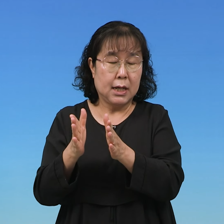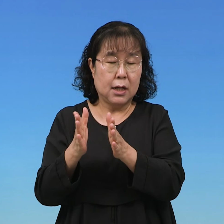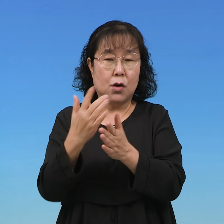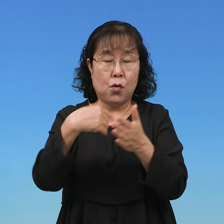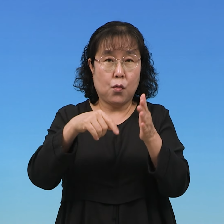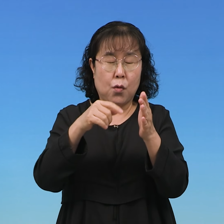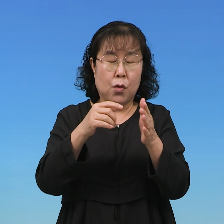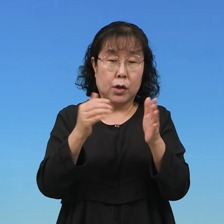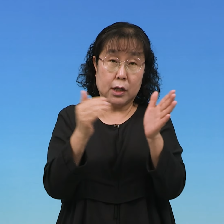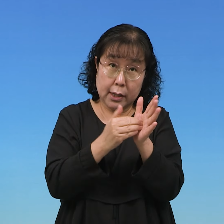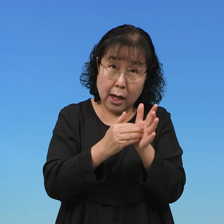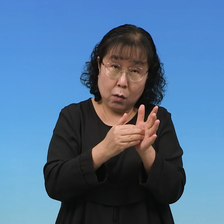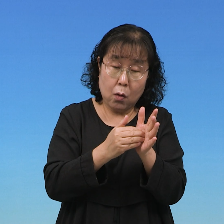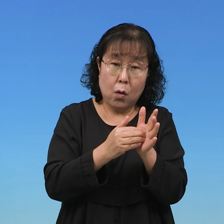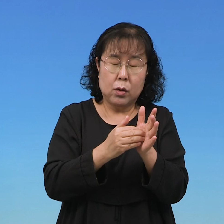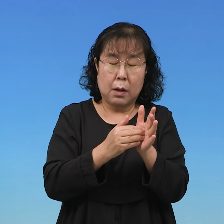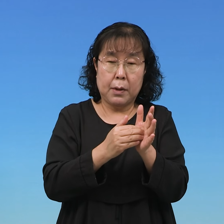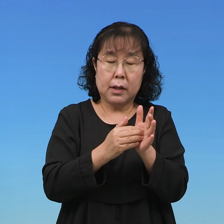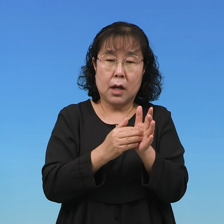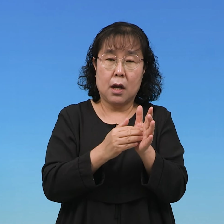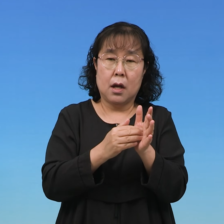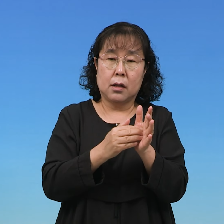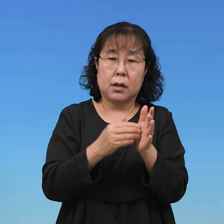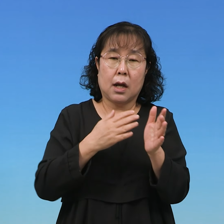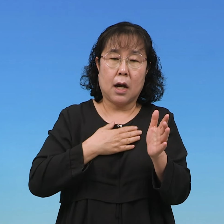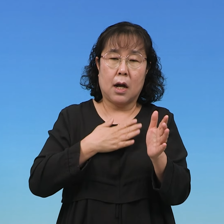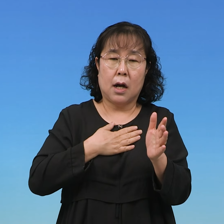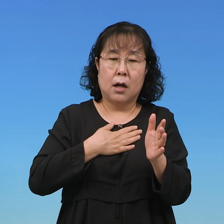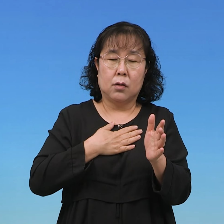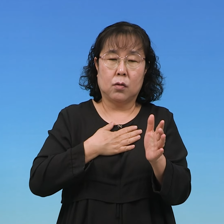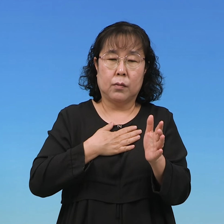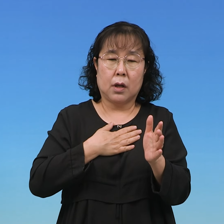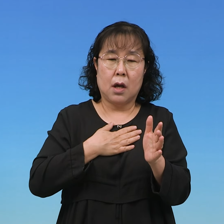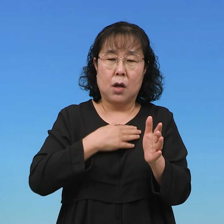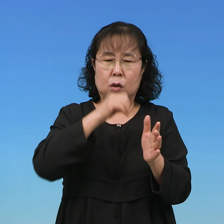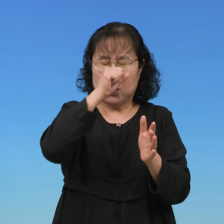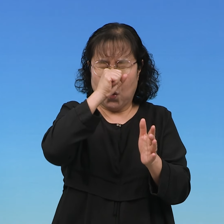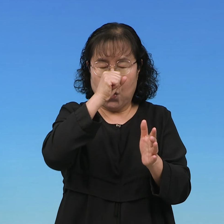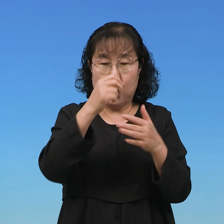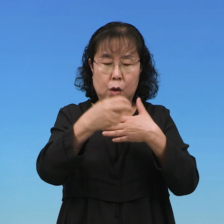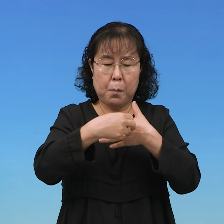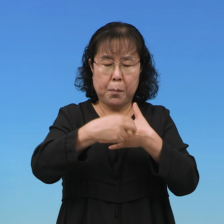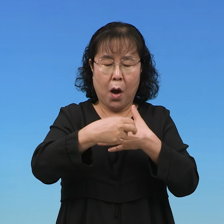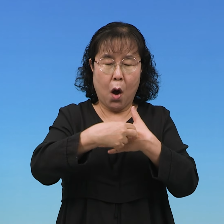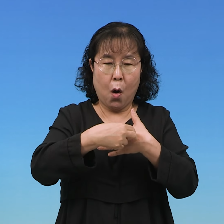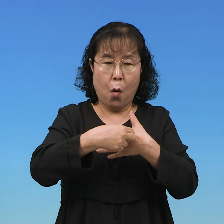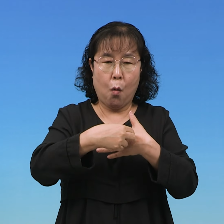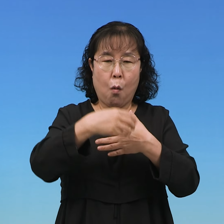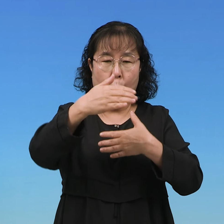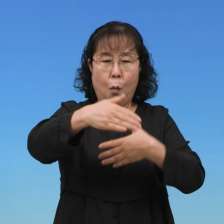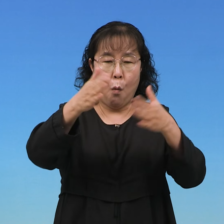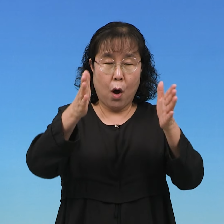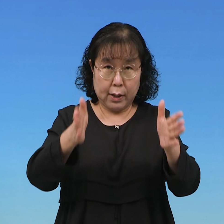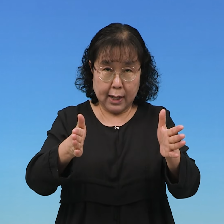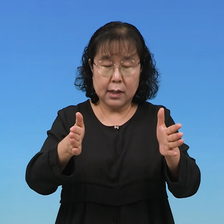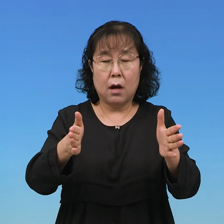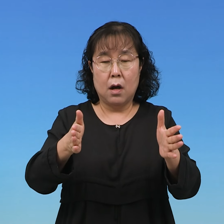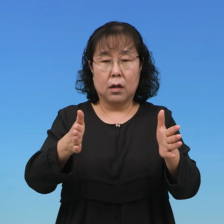병원에 그럴듯한 1인실에서 사망하기 위한 준비에 정신 팔리지 않기를